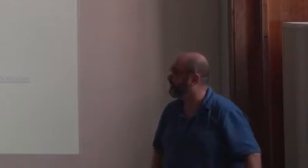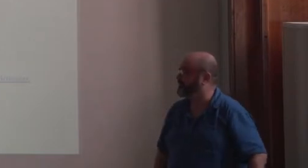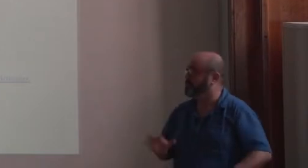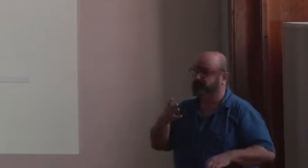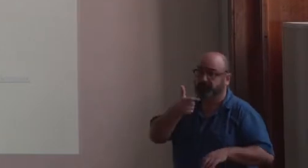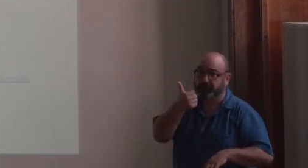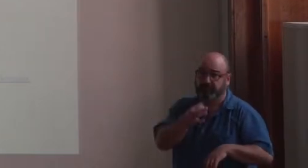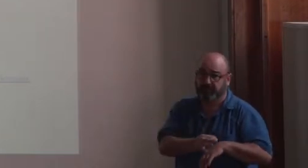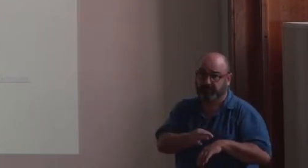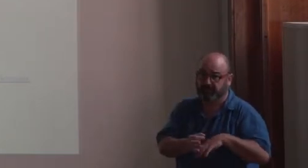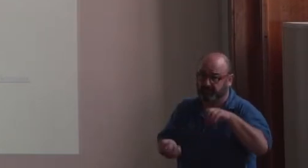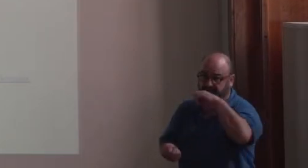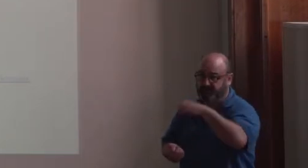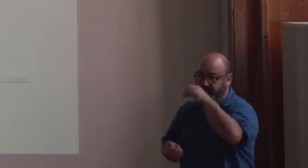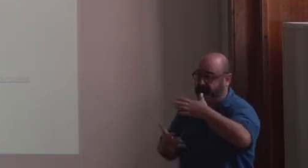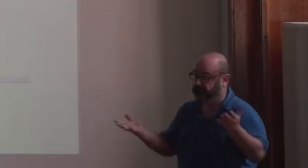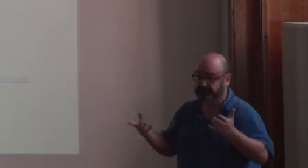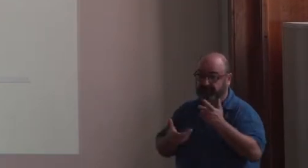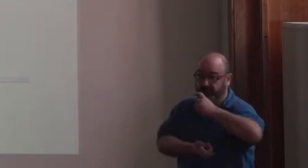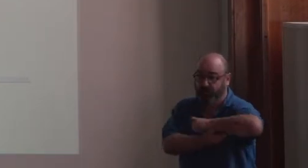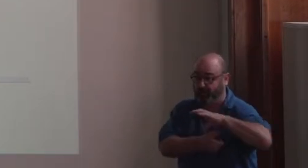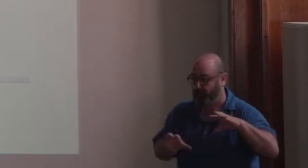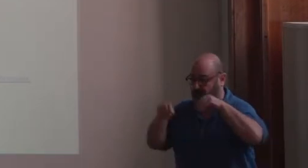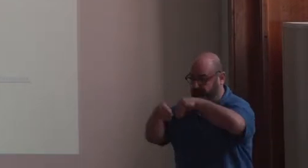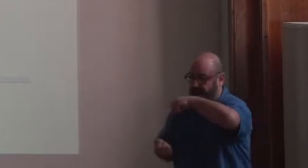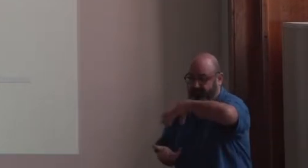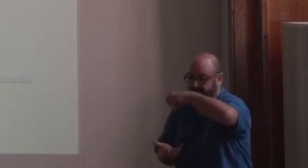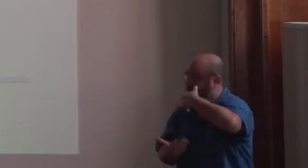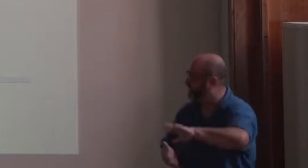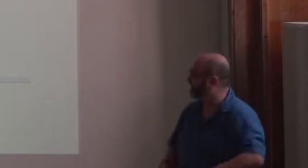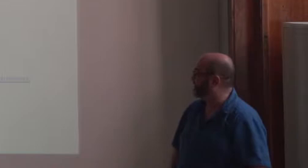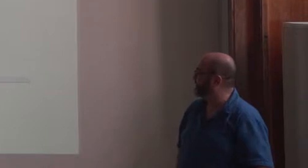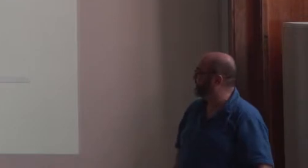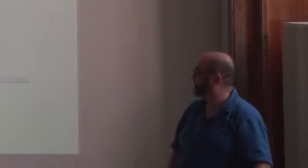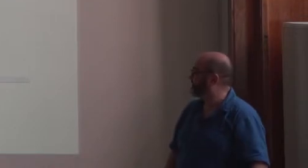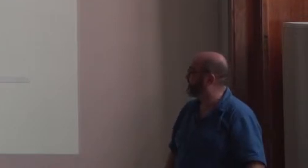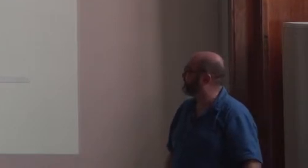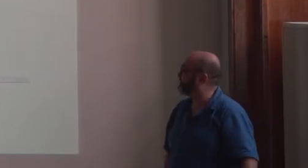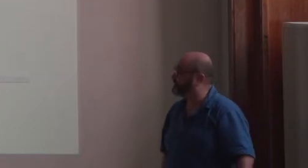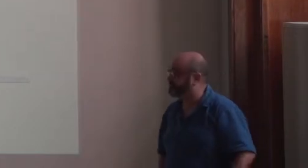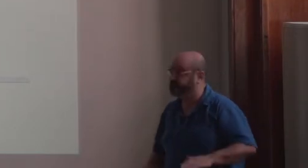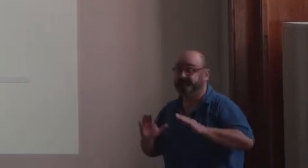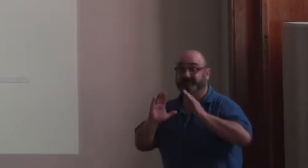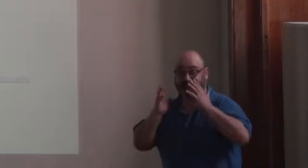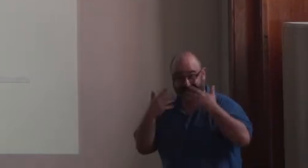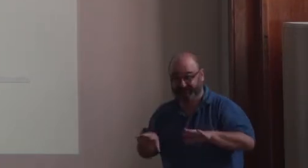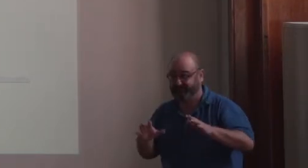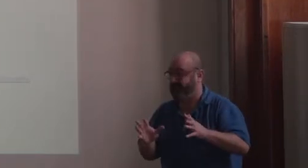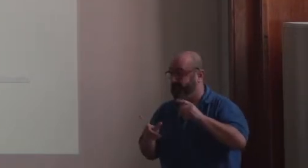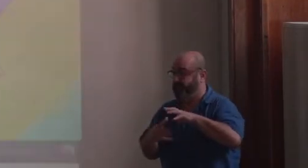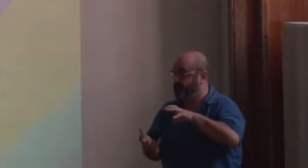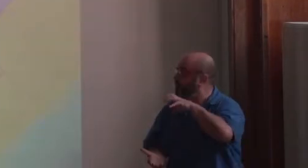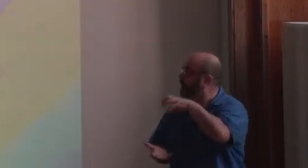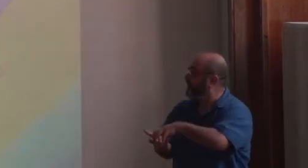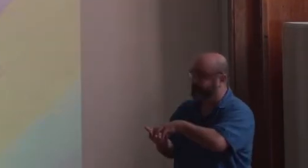peu près une minute et vous avez MicroPython dessus. Une fois que ça c'est fait, normalement, vous pouvez le connecter dessus